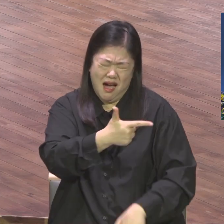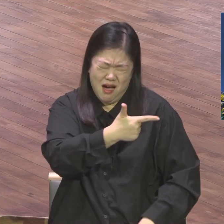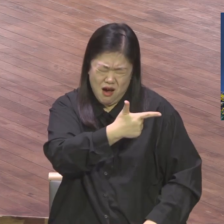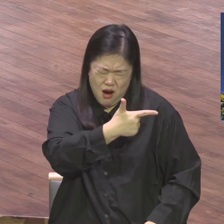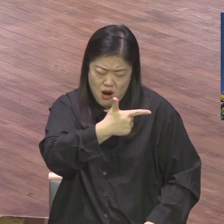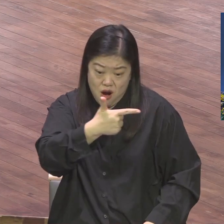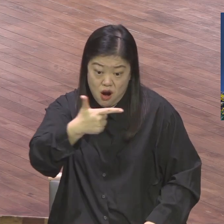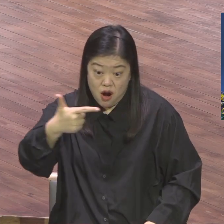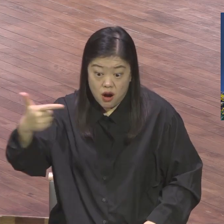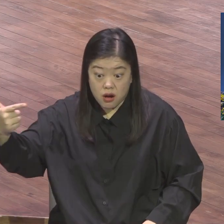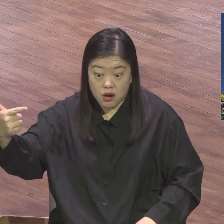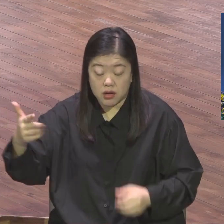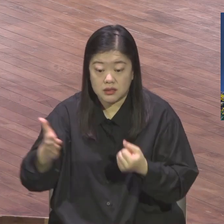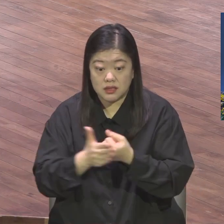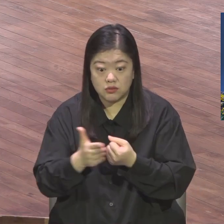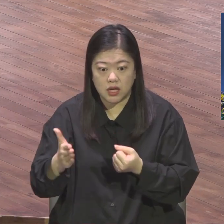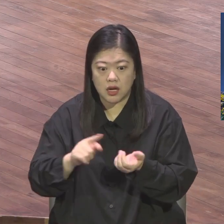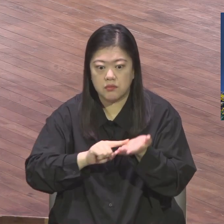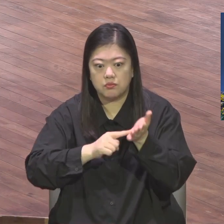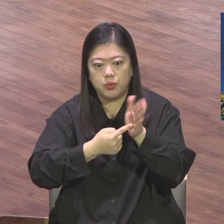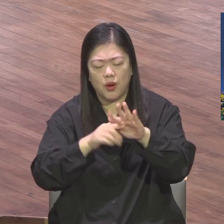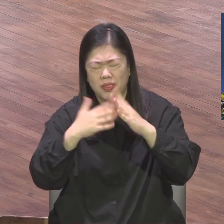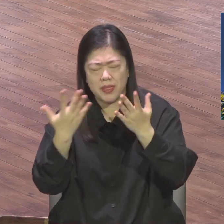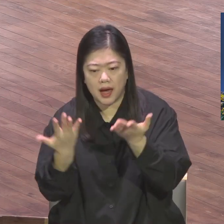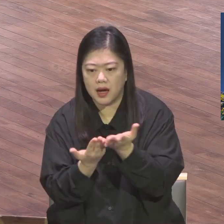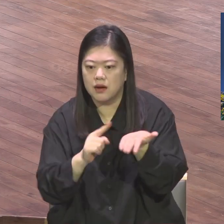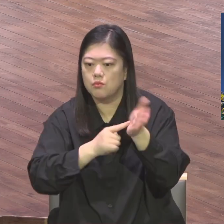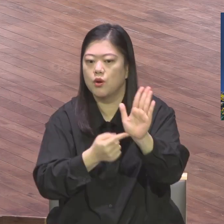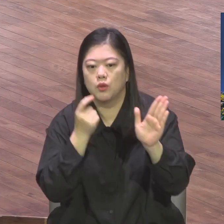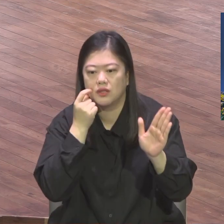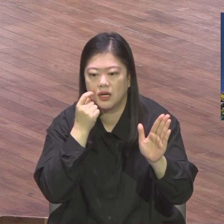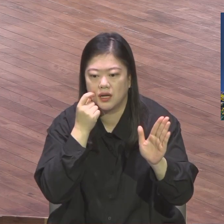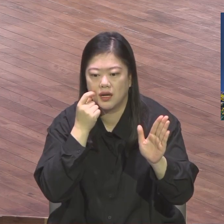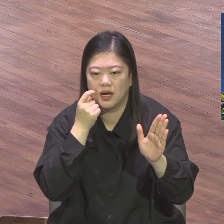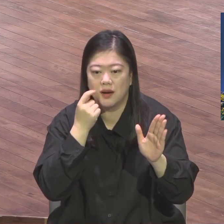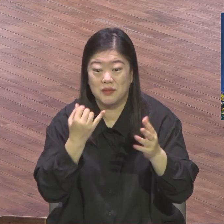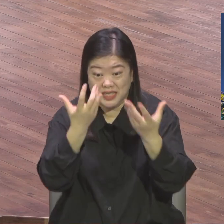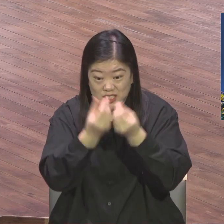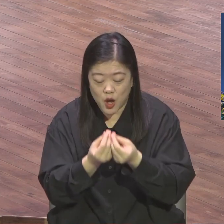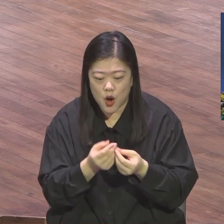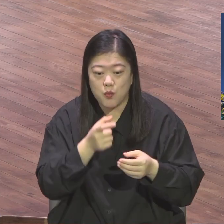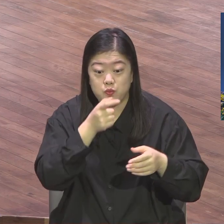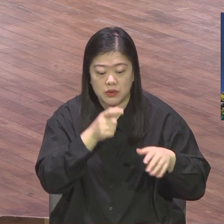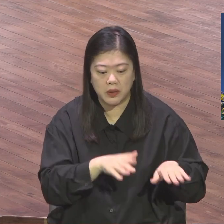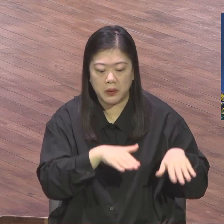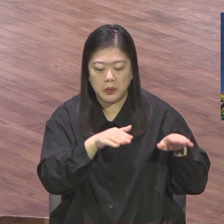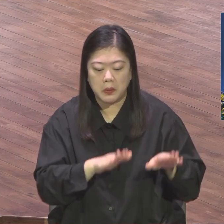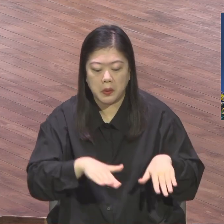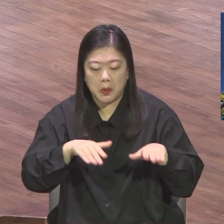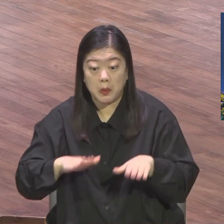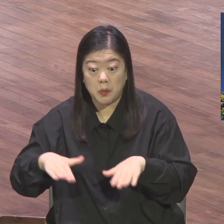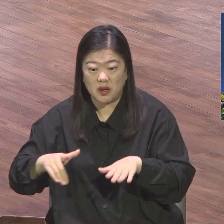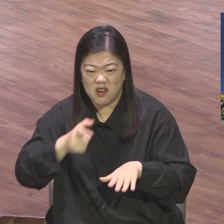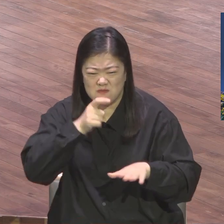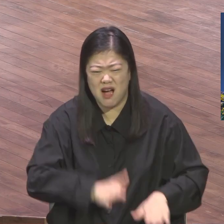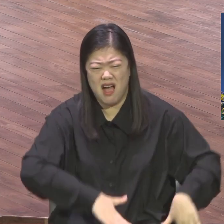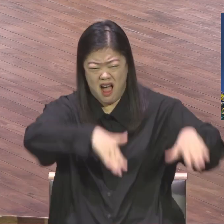거예요. 잠잠히 사랑한 이게 막 이 끝난 사랑이에요. 진짜 사랑하면요 떠들지 않습니다.